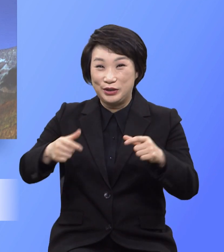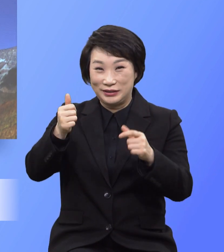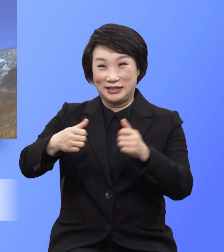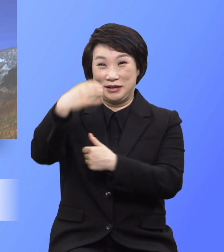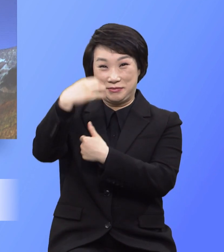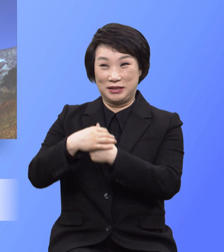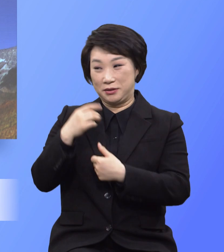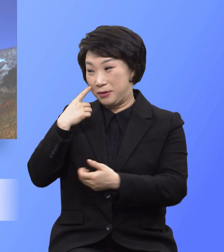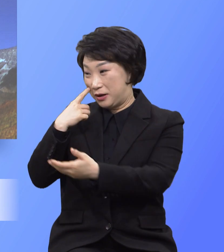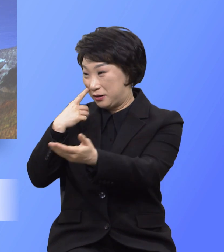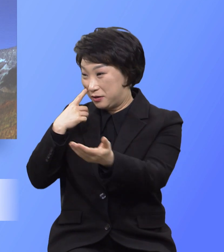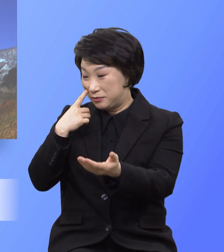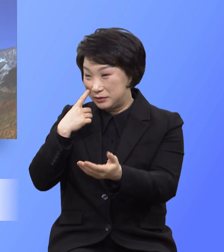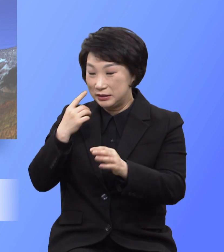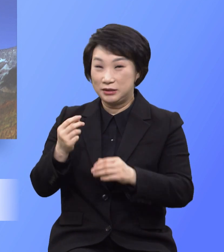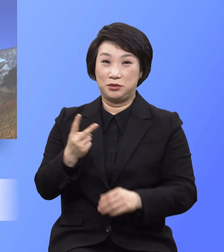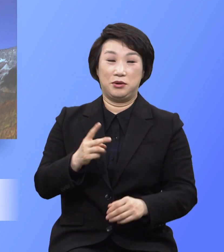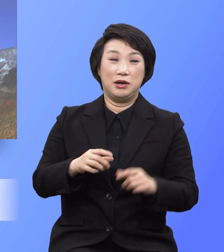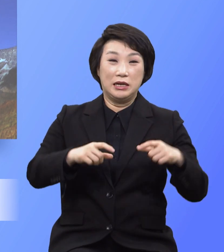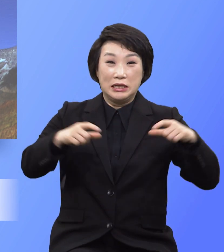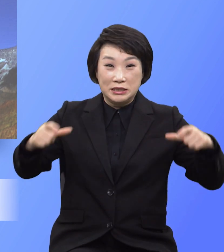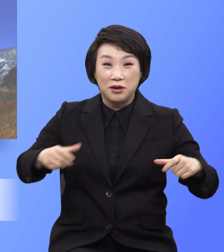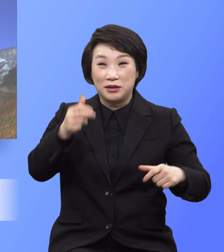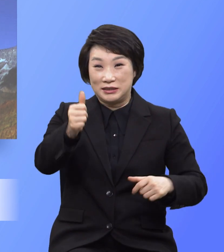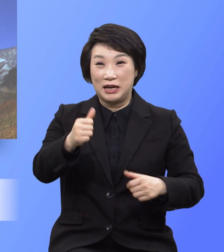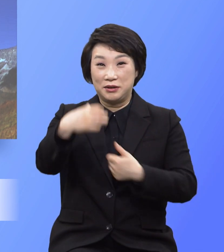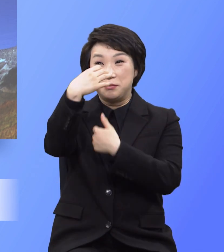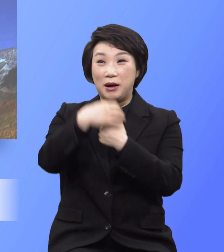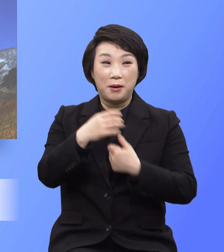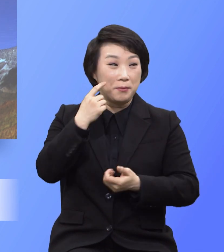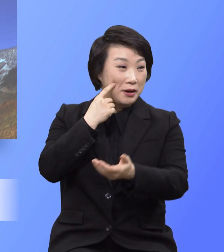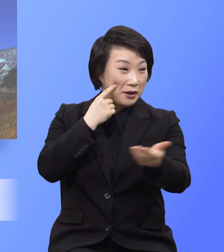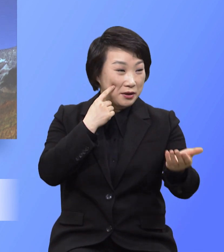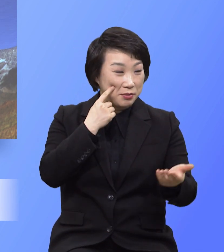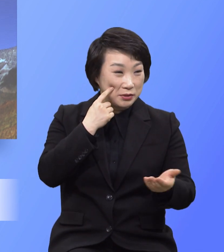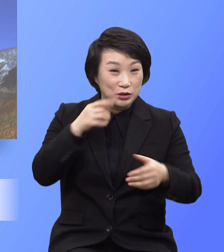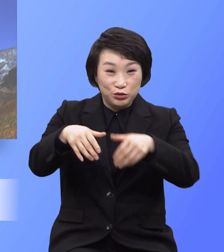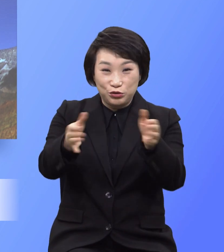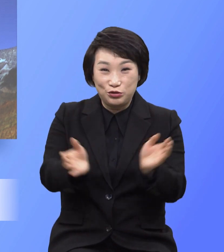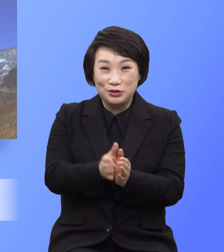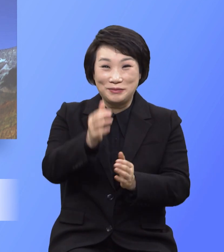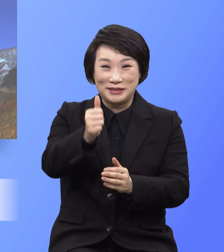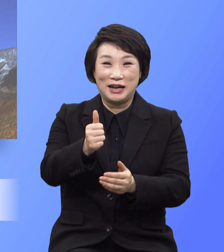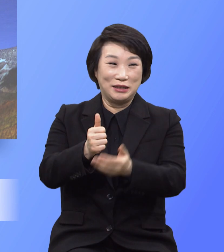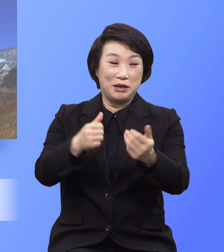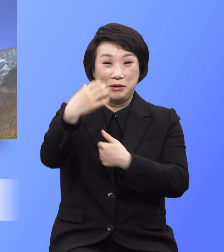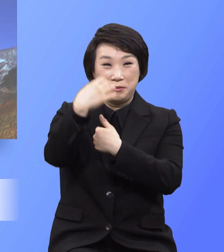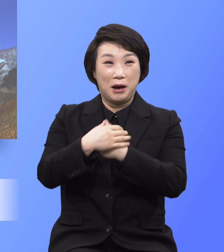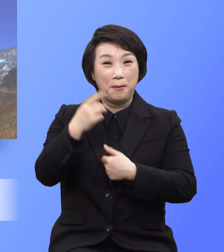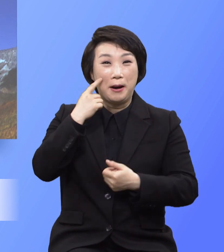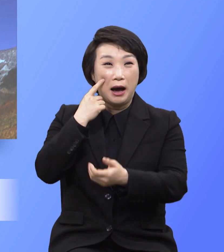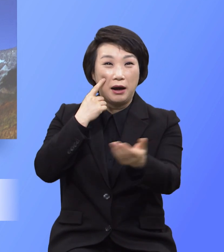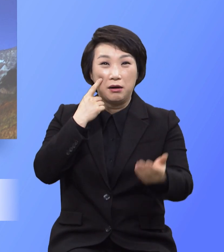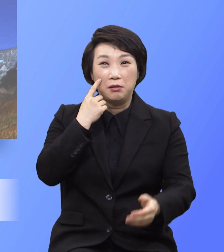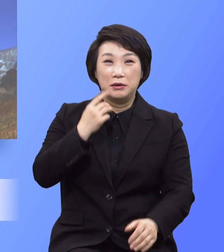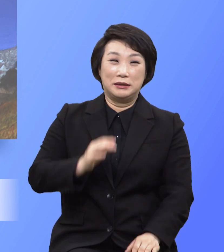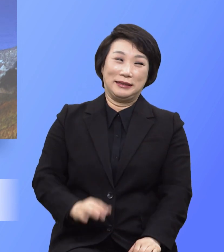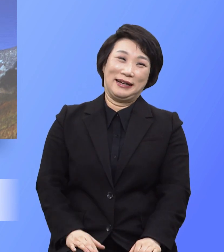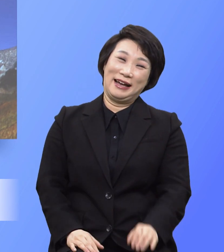구역장이 되고 그리고 지역장이 되고 그룹장이 되고 난 다음에,